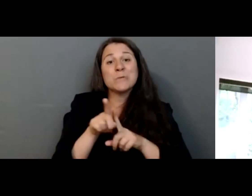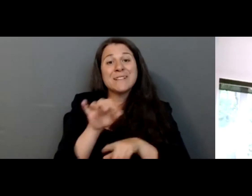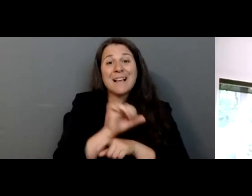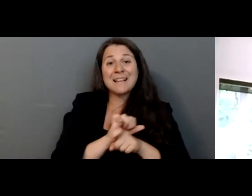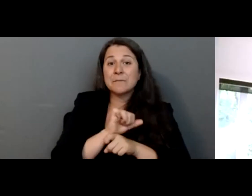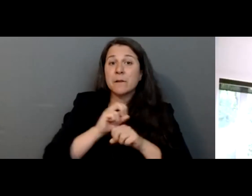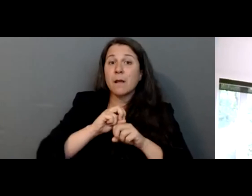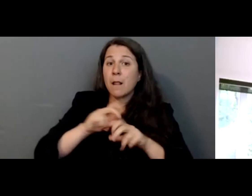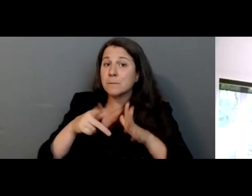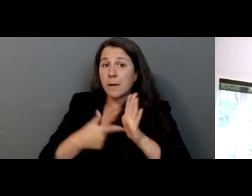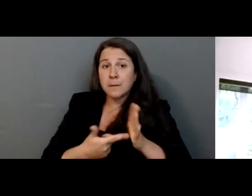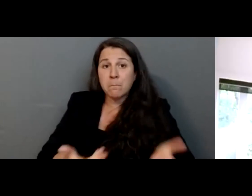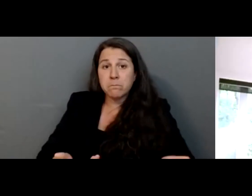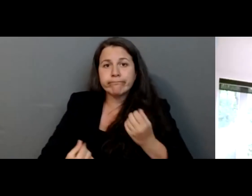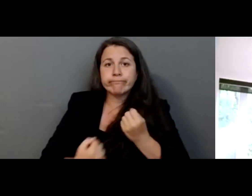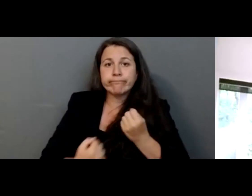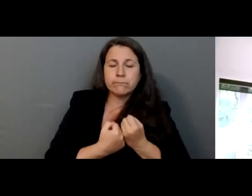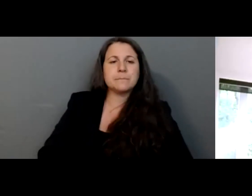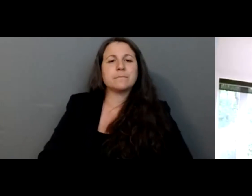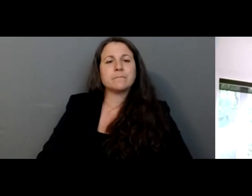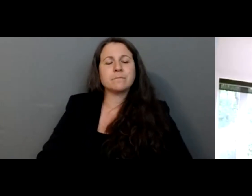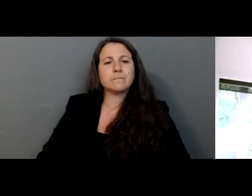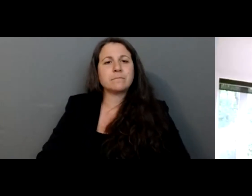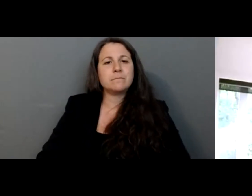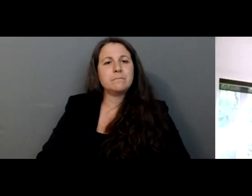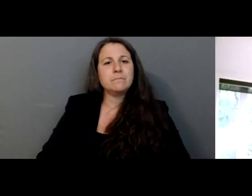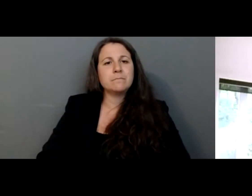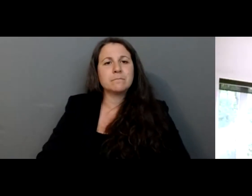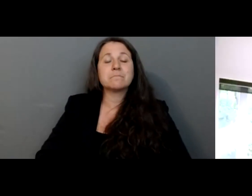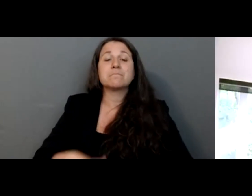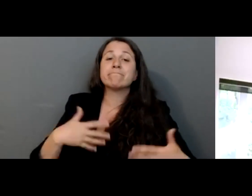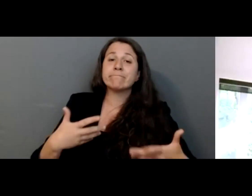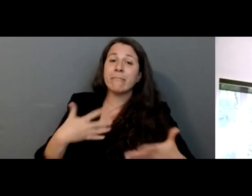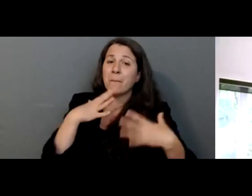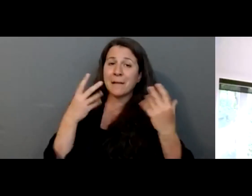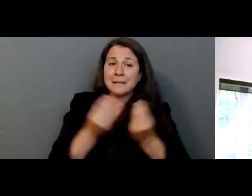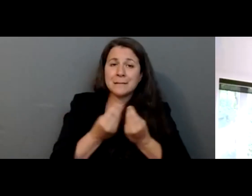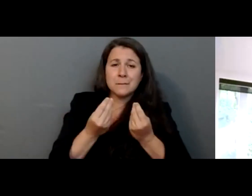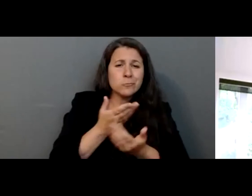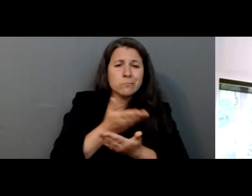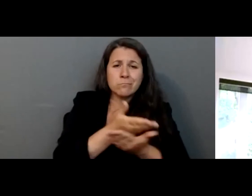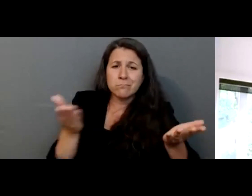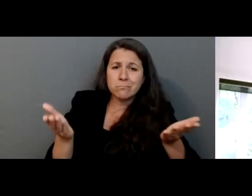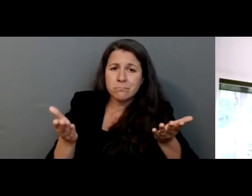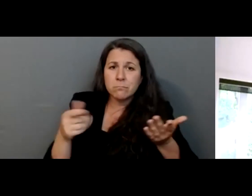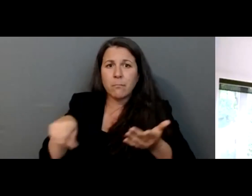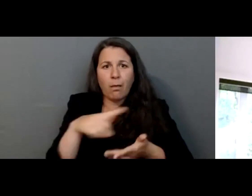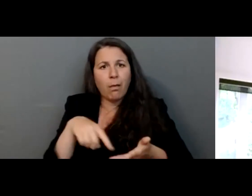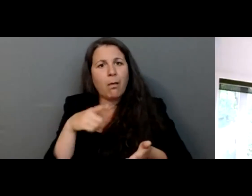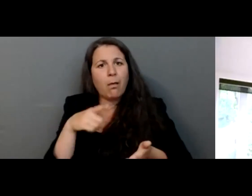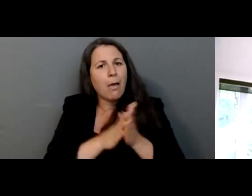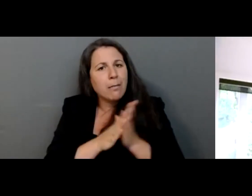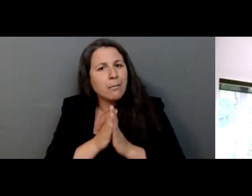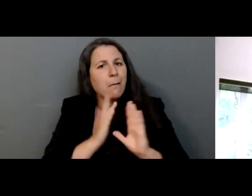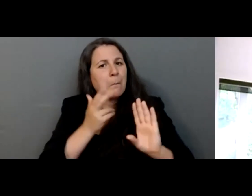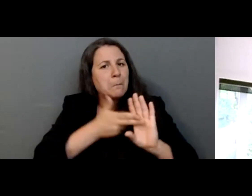d'aujourd'hui. Je termine donc en vous remerciant tous et chacun pour votre intérêt pour le travail de la Ligue, en souhaitant